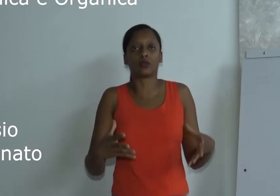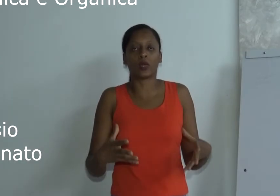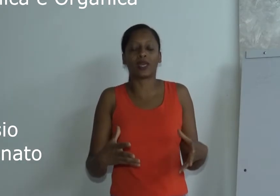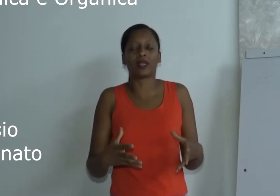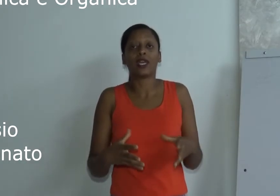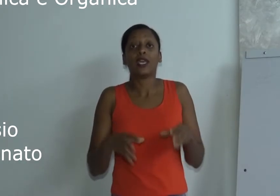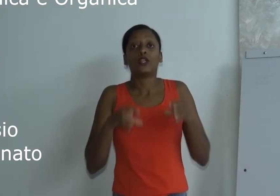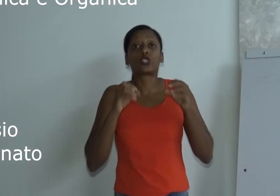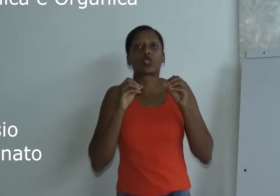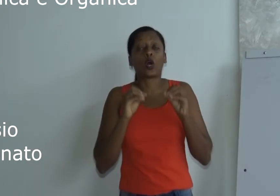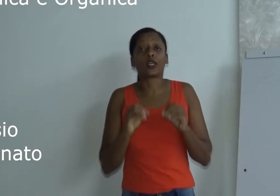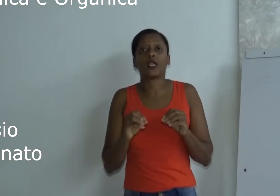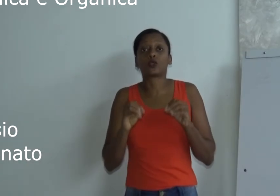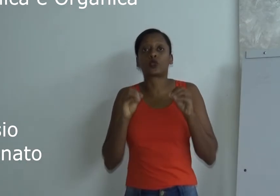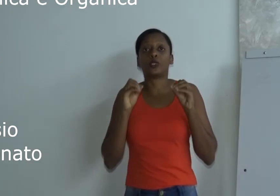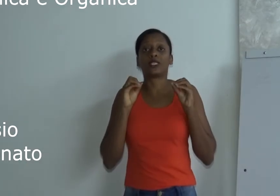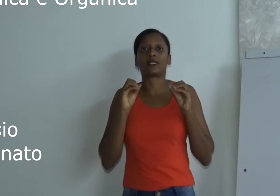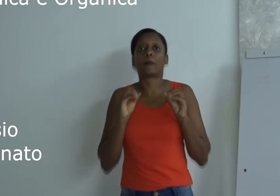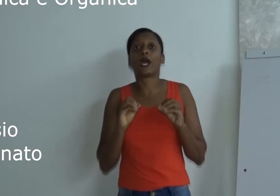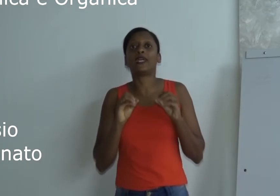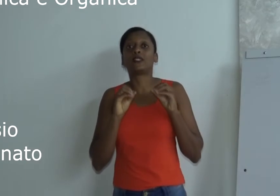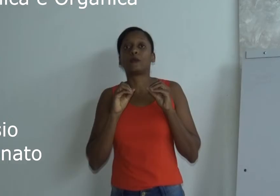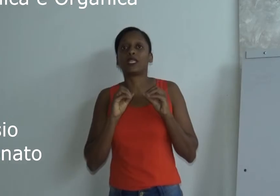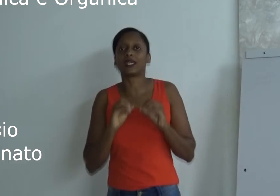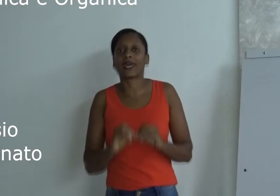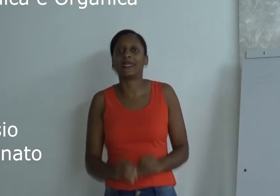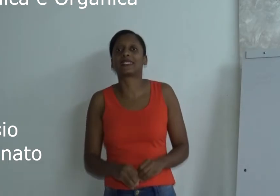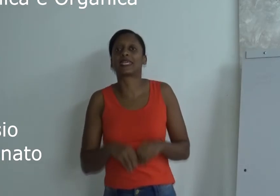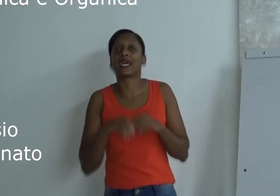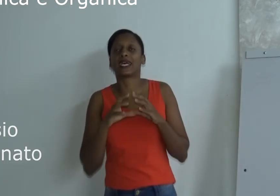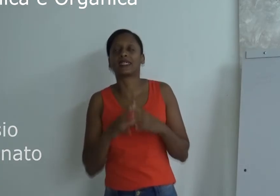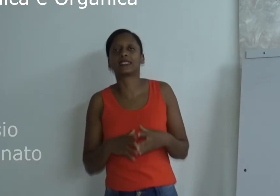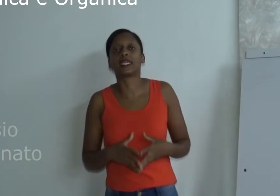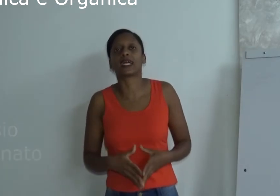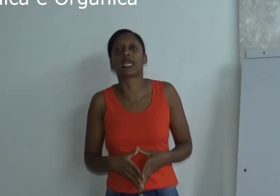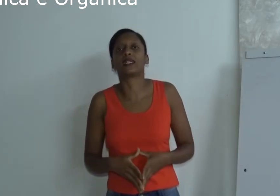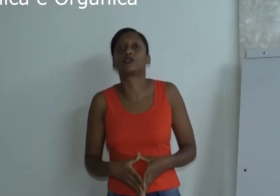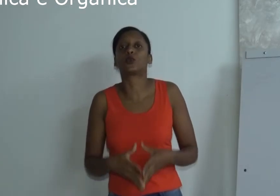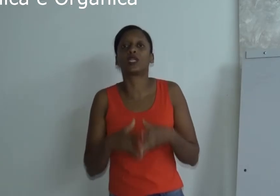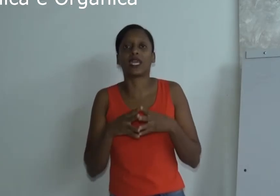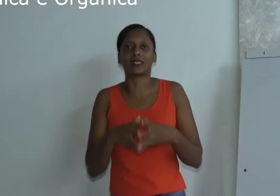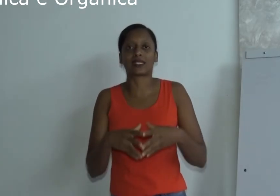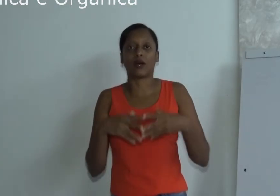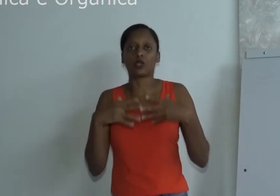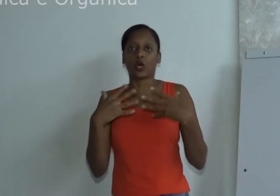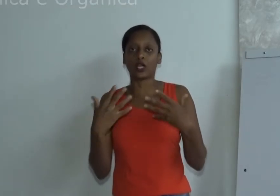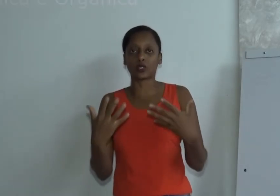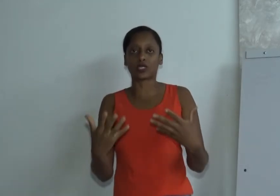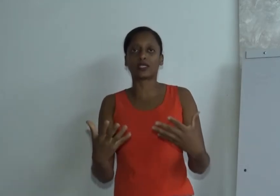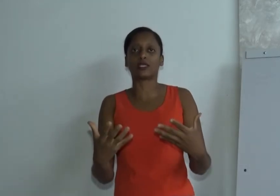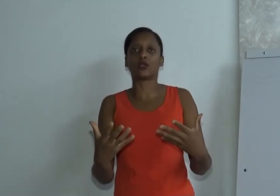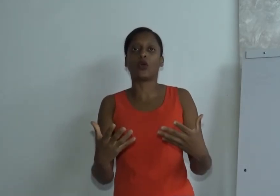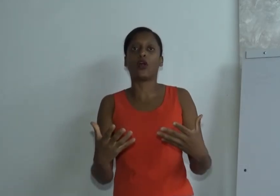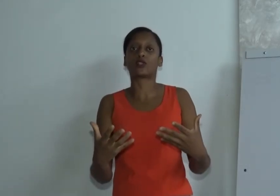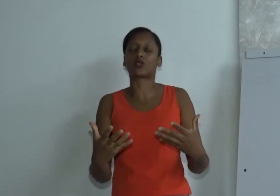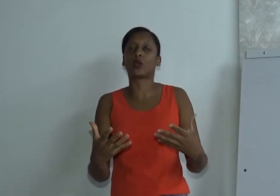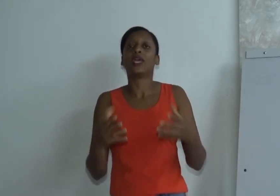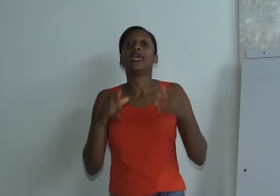constituindo ela. Só que os principais minerais que garantem aquela dureza ao nosso tecido ósseo